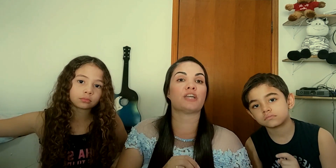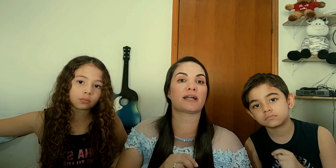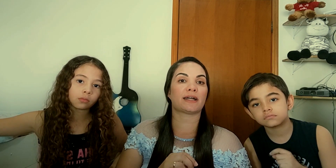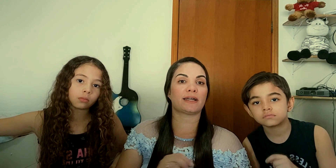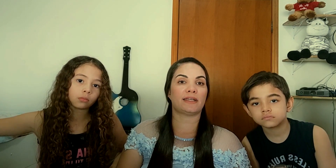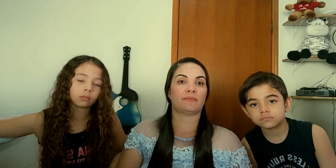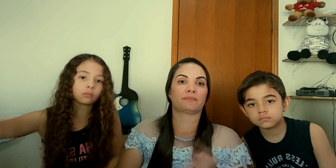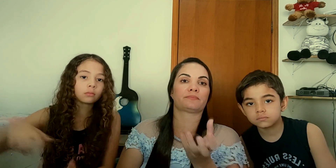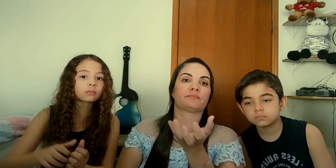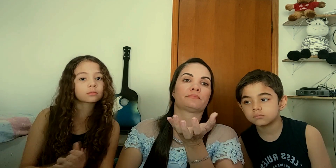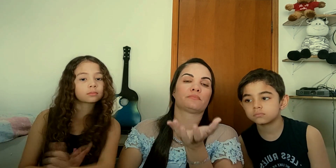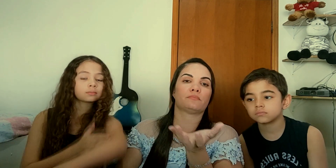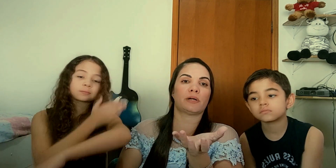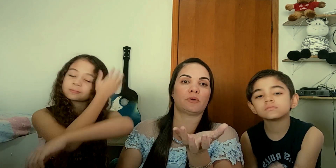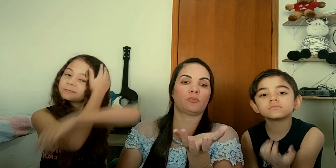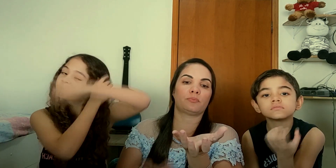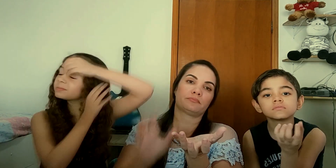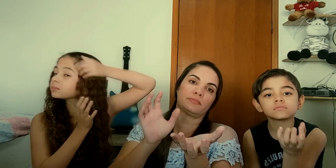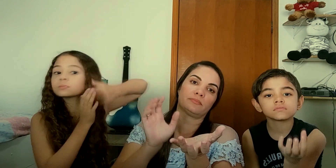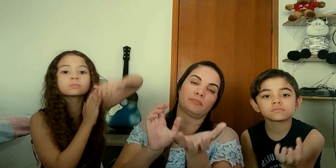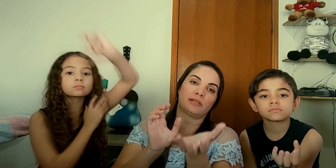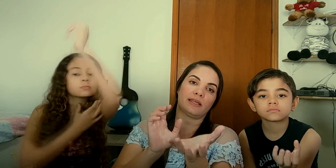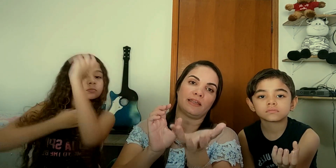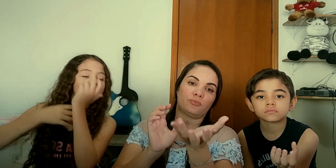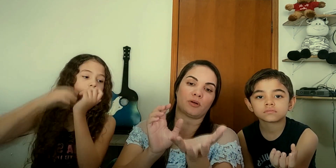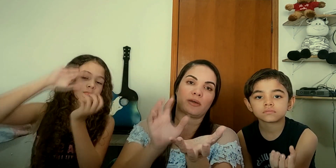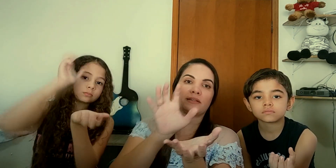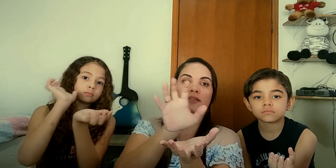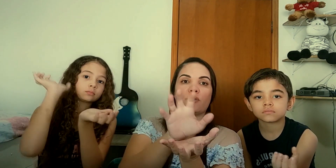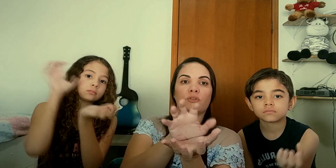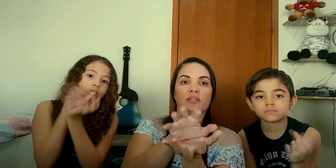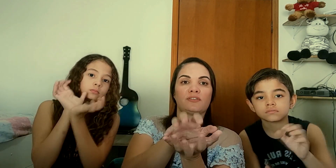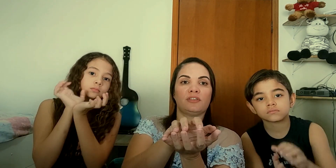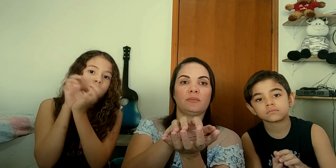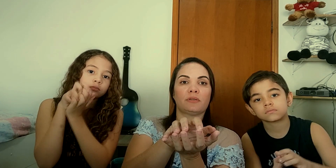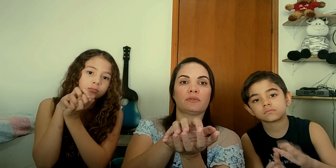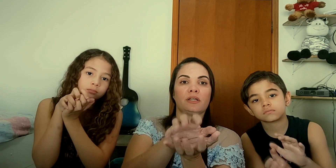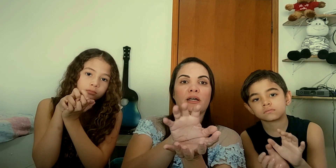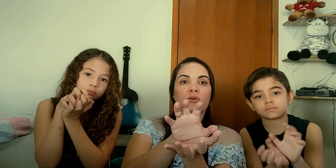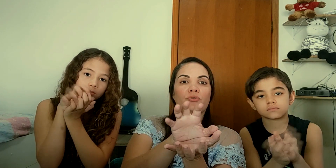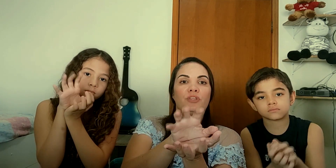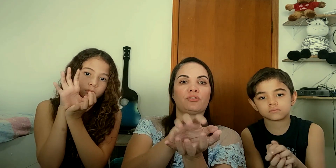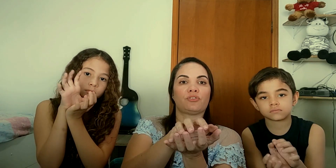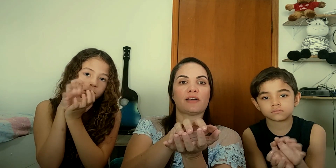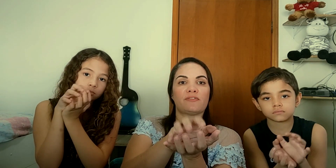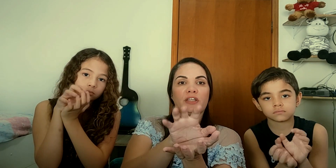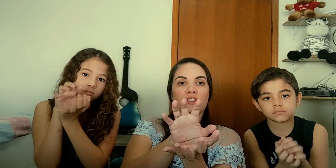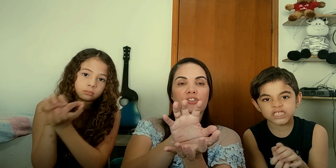Jacaré. Jacaré. Uma mão espalmada e a outra em cima. Os dedos da frente,